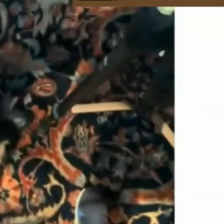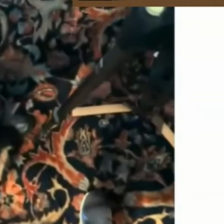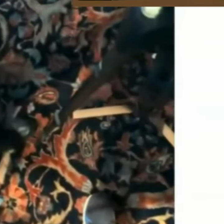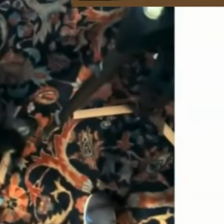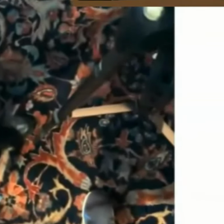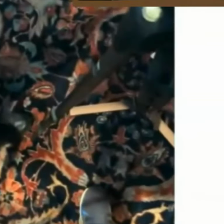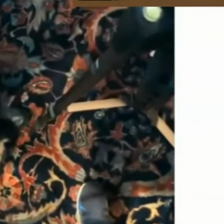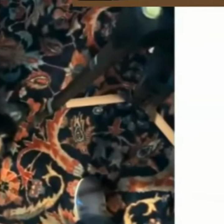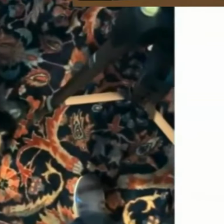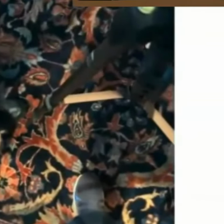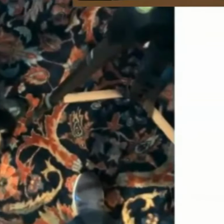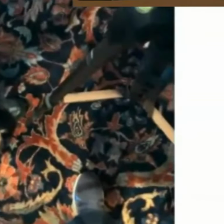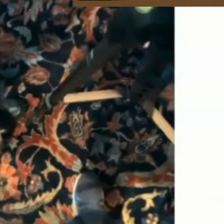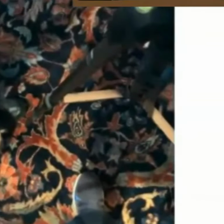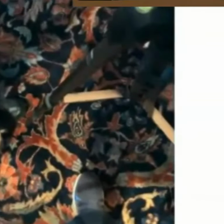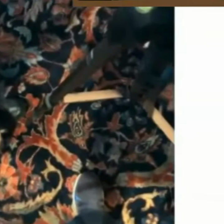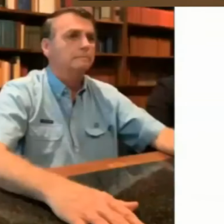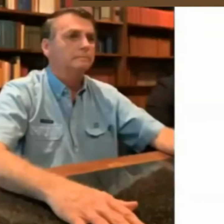uma democracia. Então é do povo.